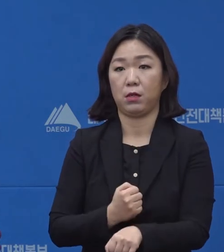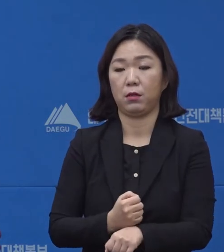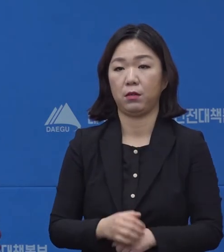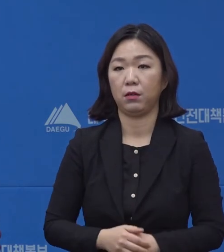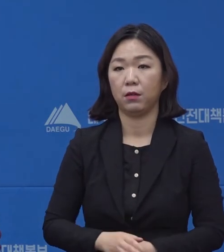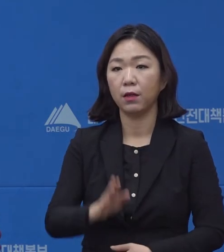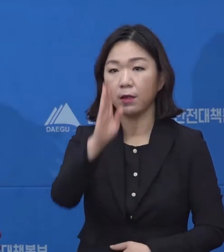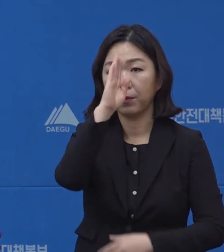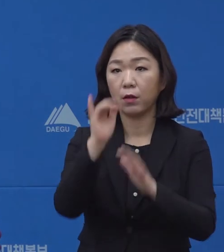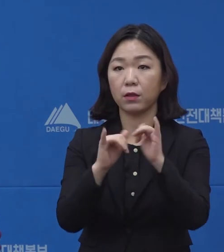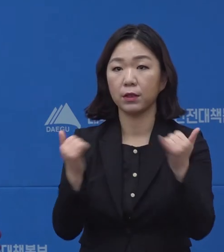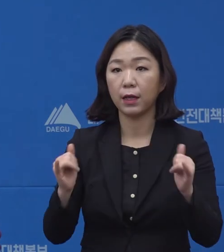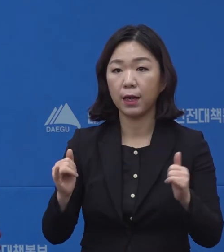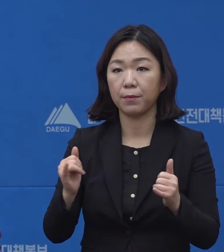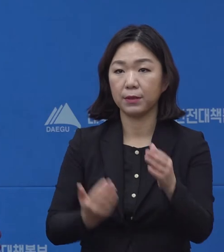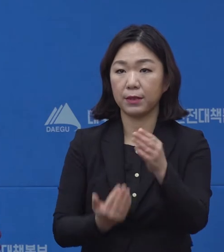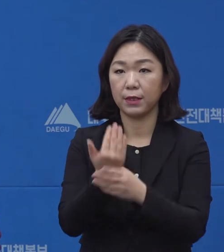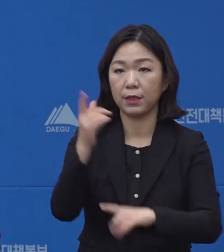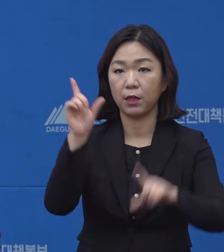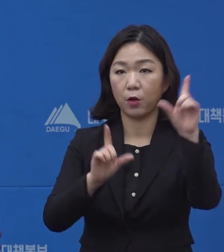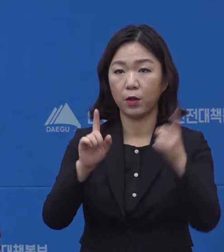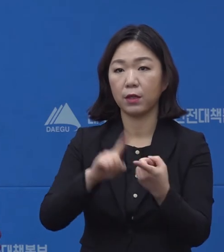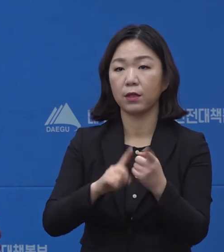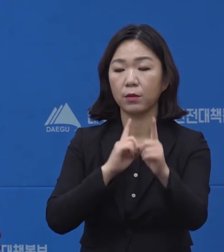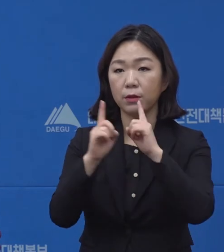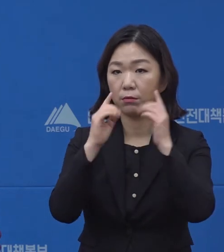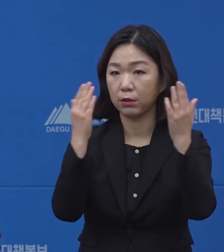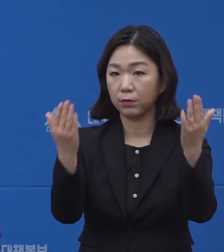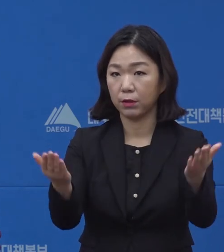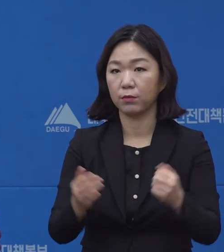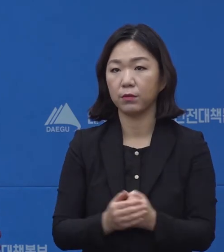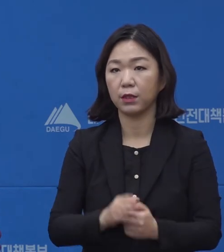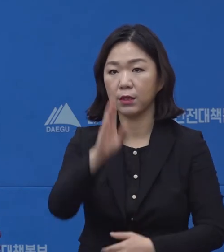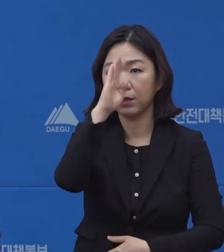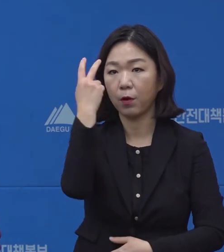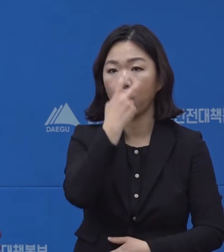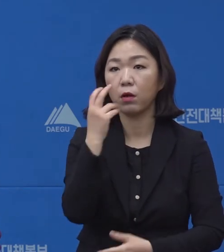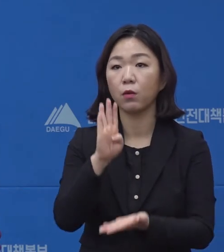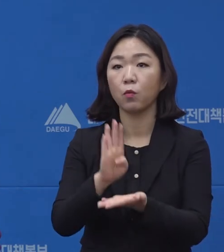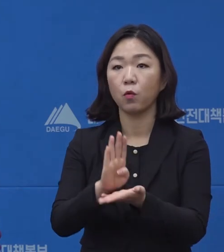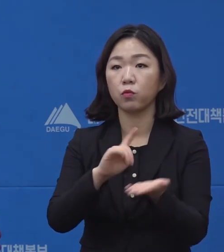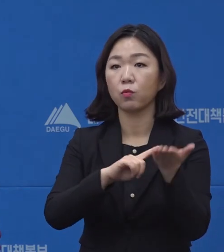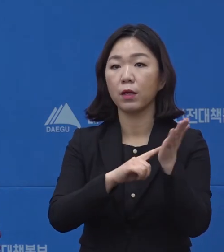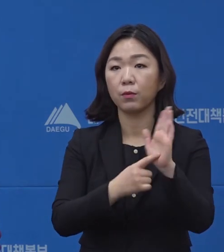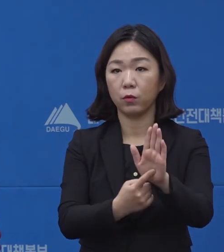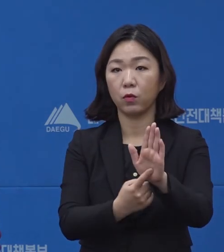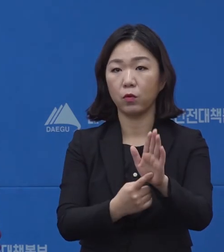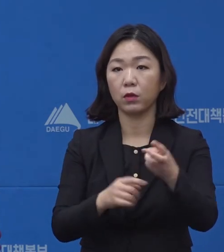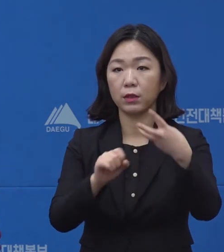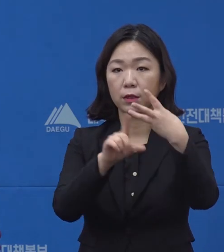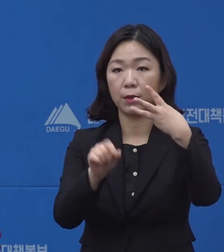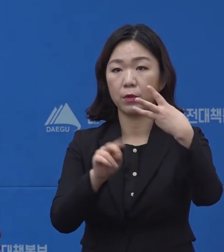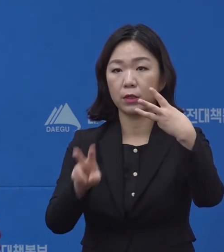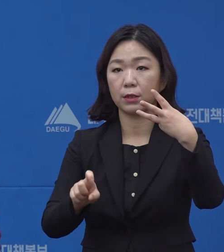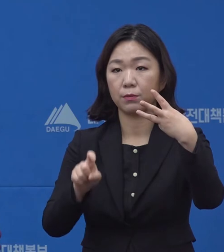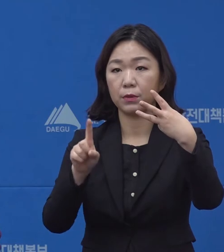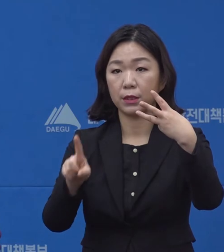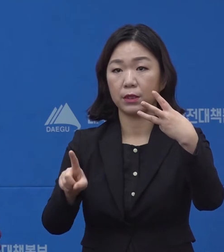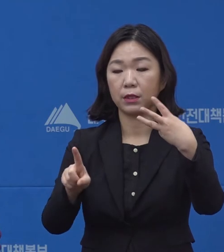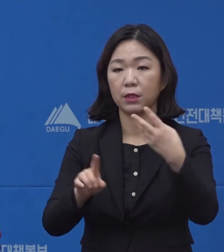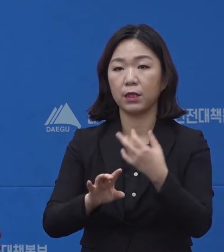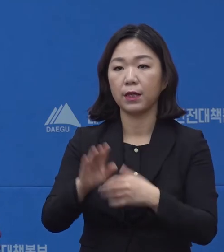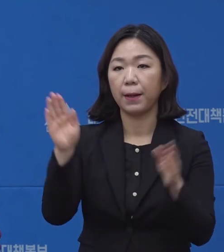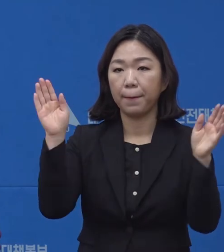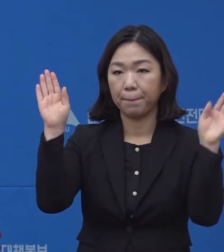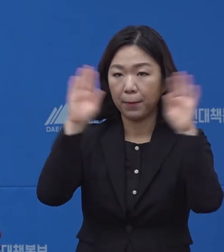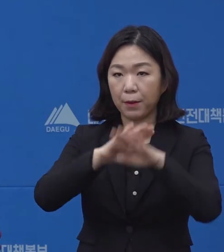확진 환자 발생 현황에 대해서 말씀드리겠습니다. 질병관리본부의 발표에 따르면 3월 11일 오전 0시